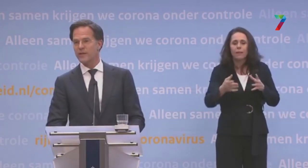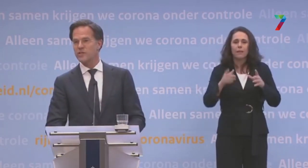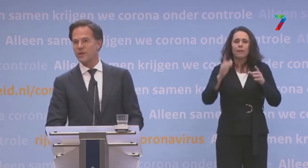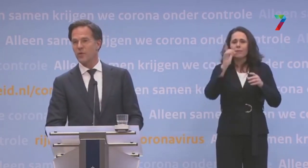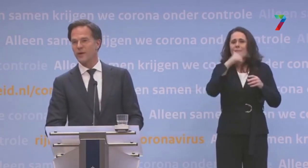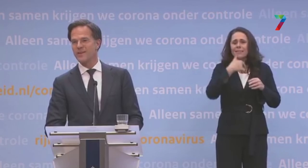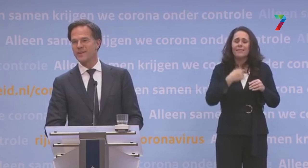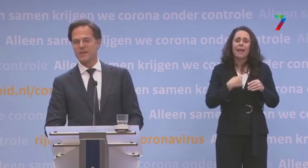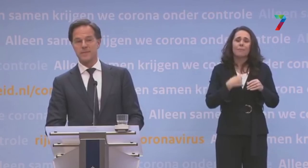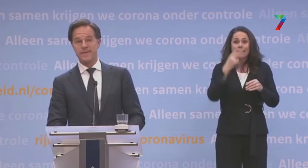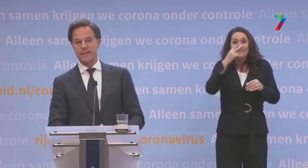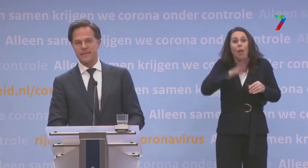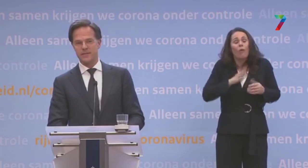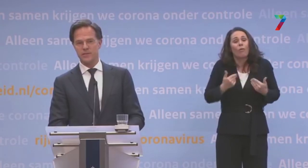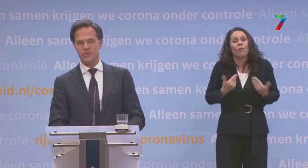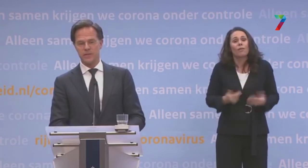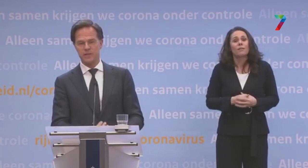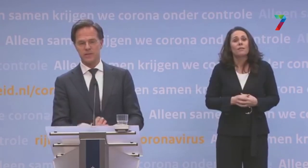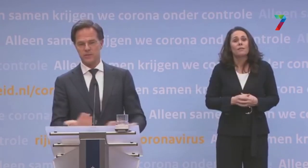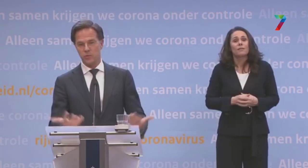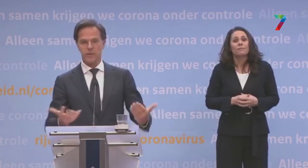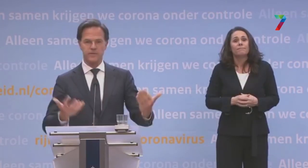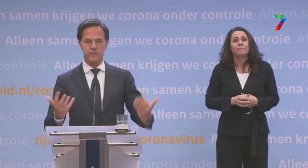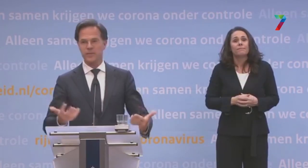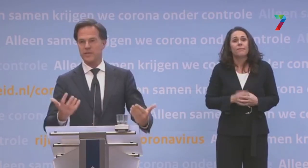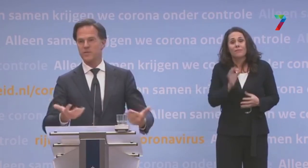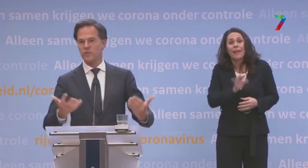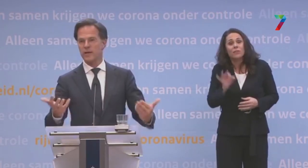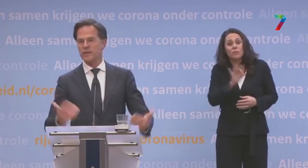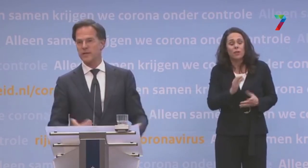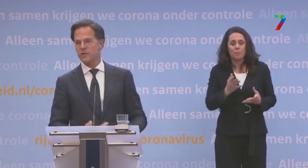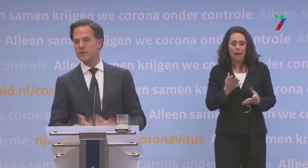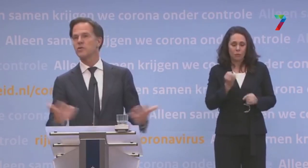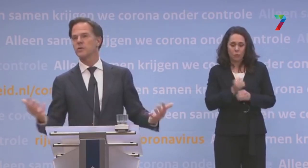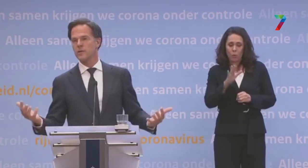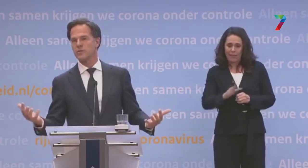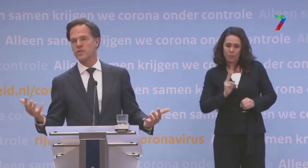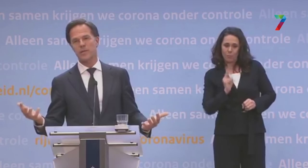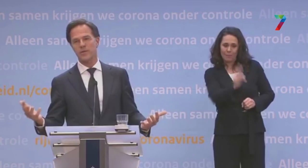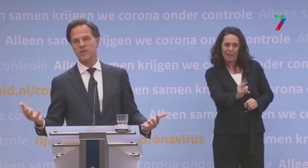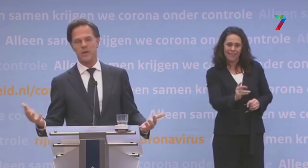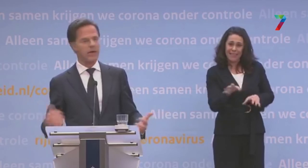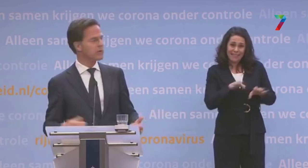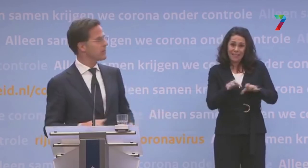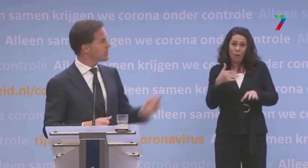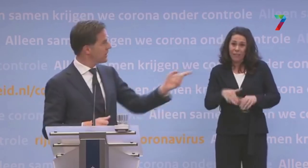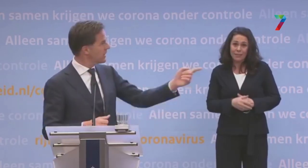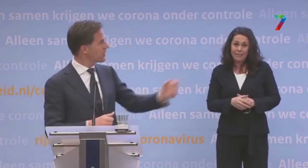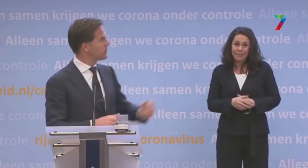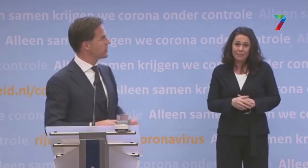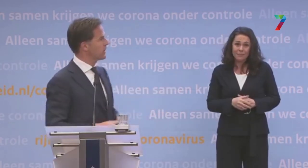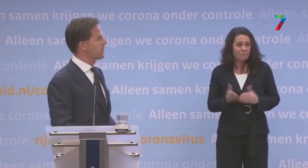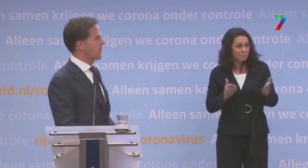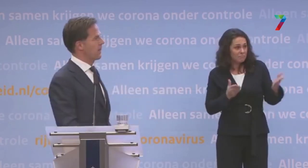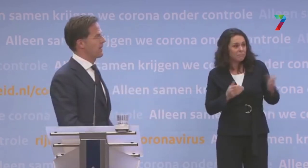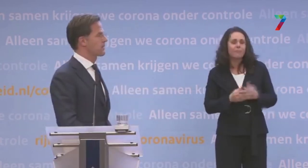doffe ellende, dat zie ik ook wel. Maar ja, weet je, als zo'n kindje dan toch op een of andere manier iets overdraagt, ja, je wilt het risico niet lopen. Zeker bij kwetsbare ouderen. Maar misschien kan Jan